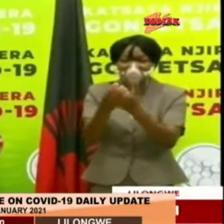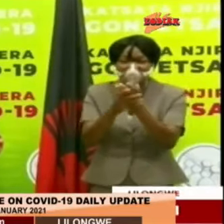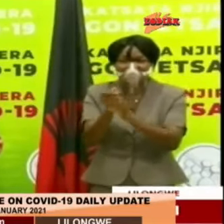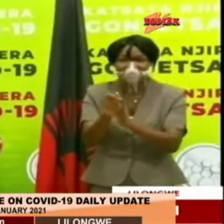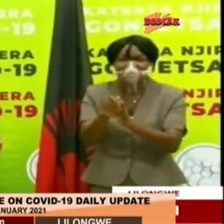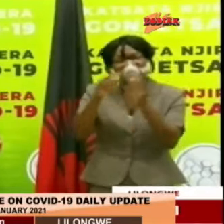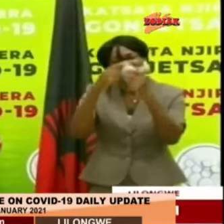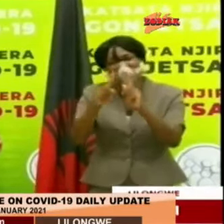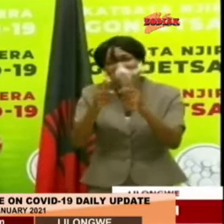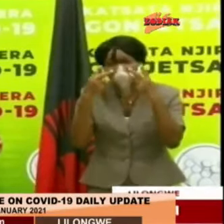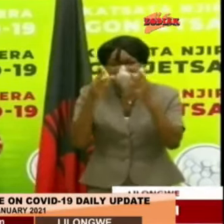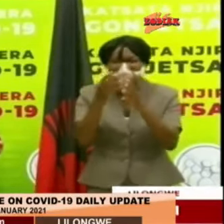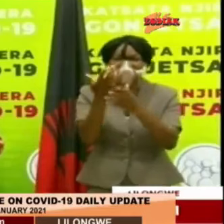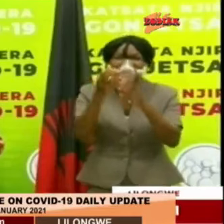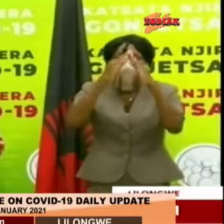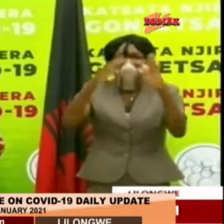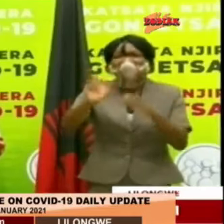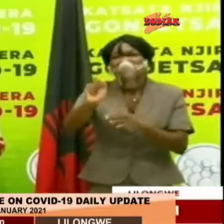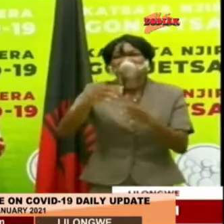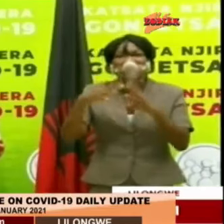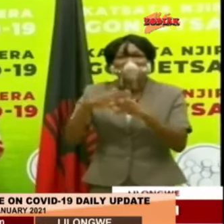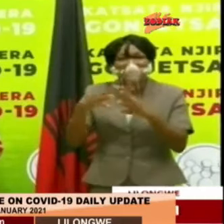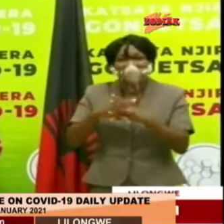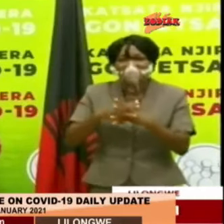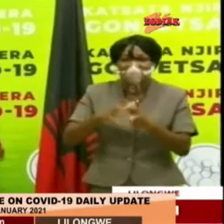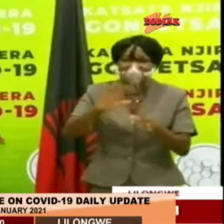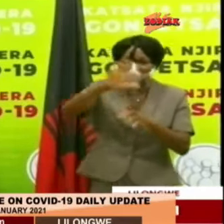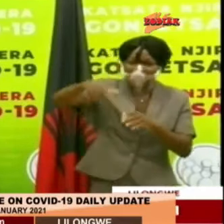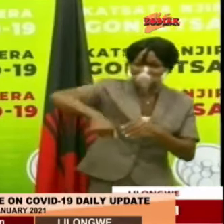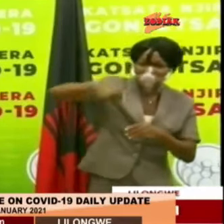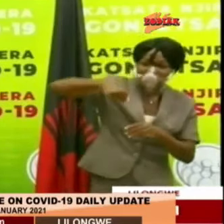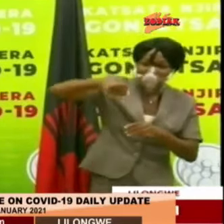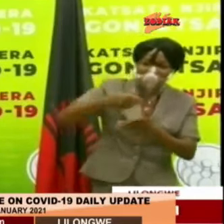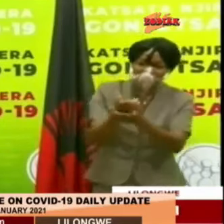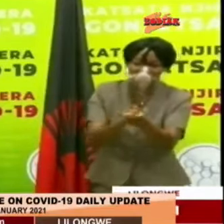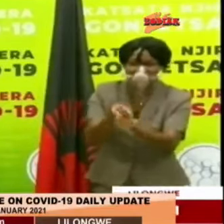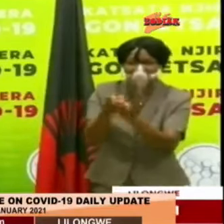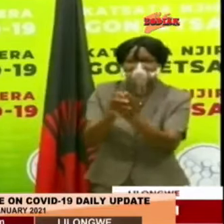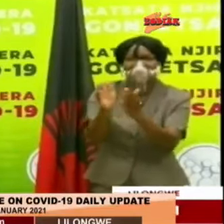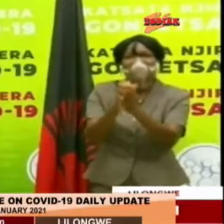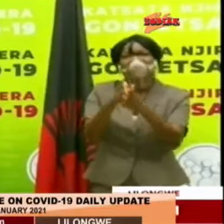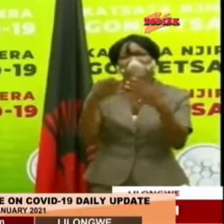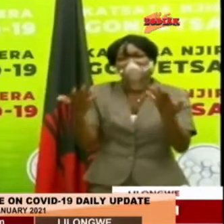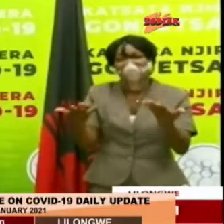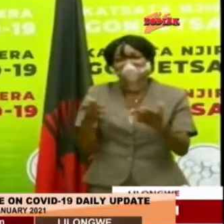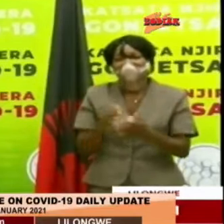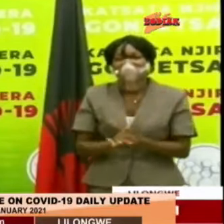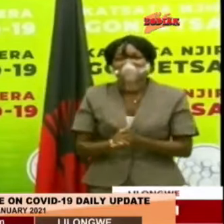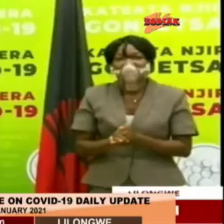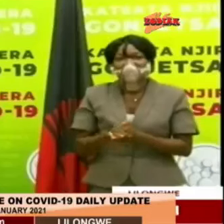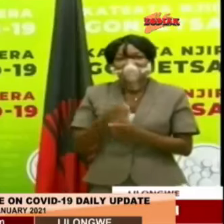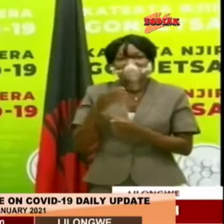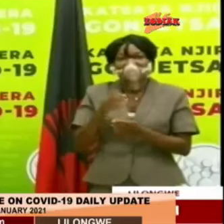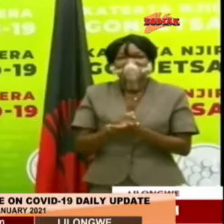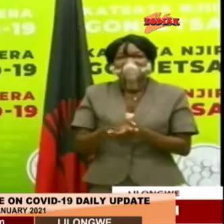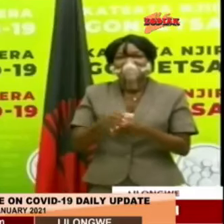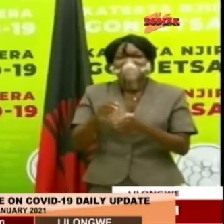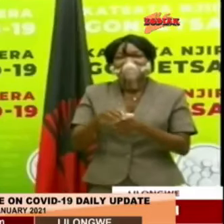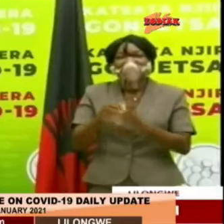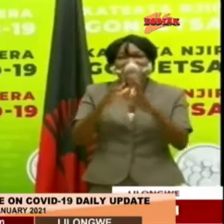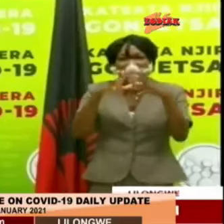ambiri mwina kulibeso zosambira mmanjazo ndiye chifukwa chake pali cluster itimati ya wash. Wa